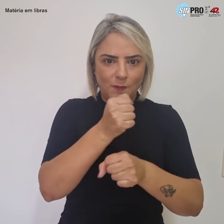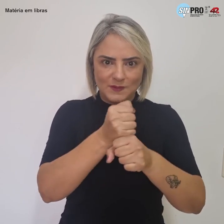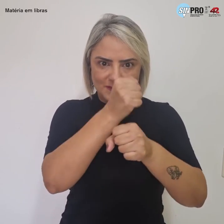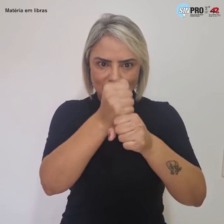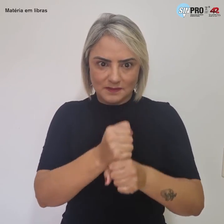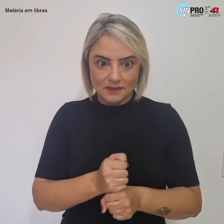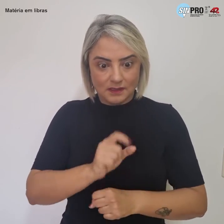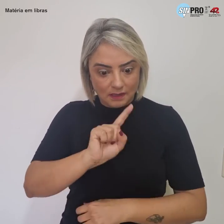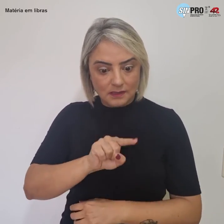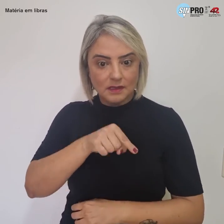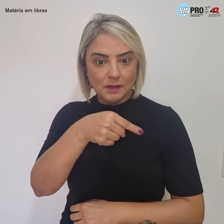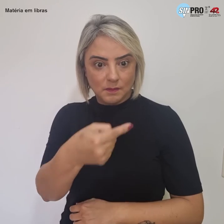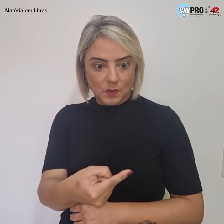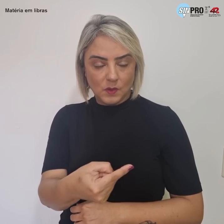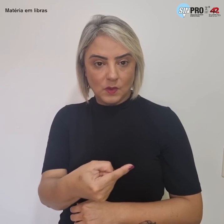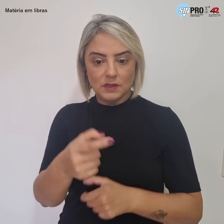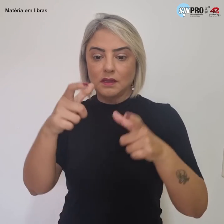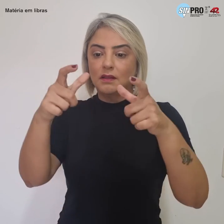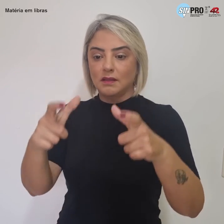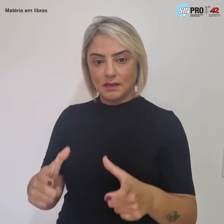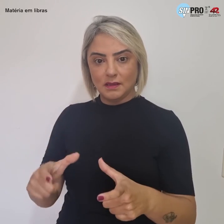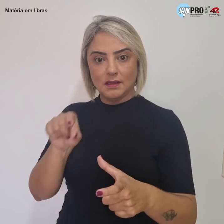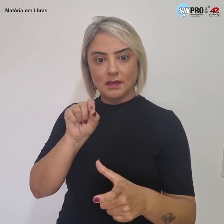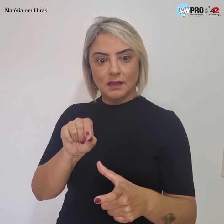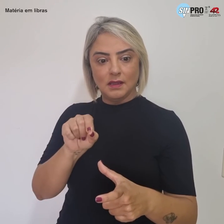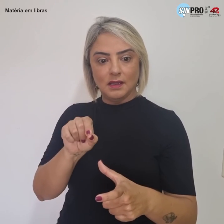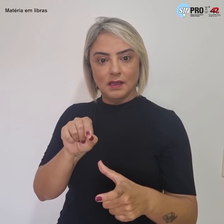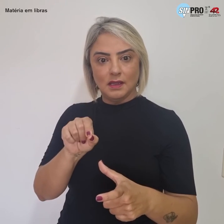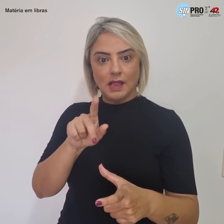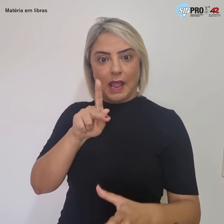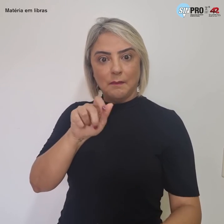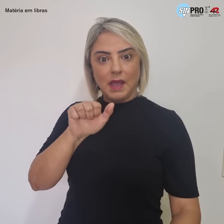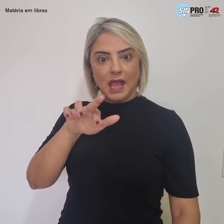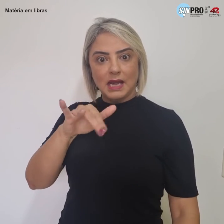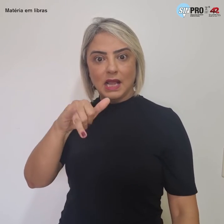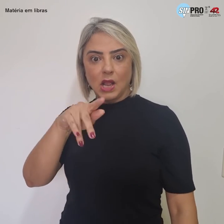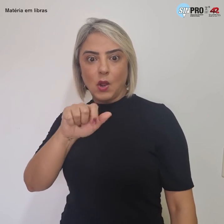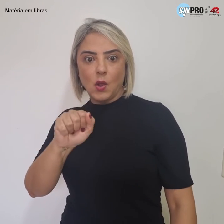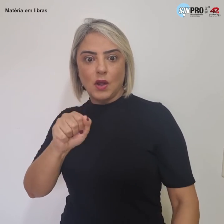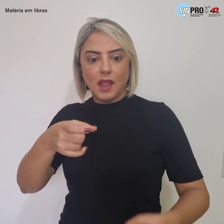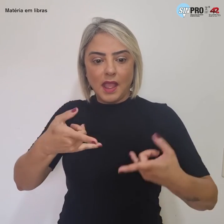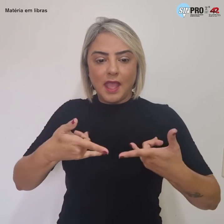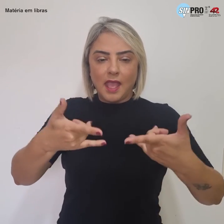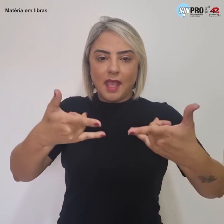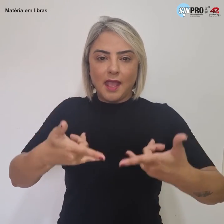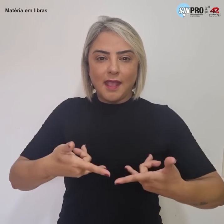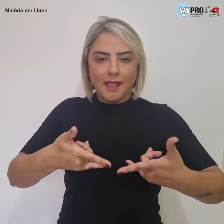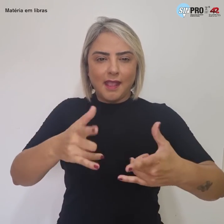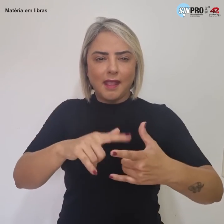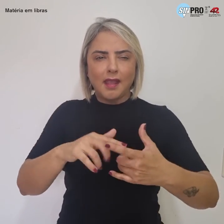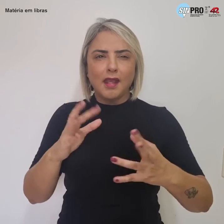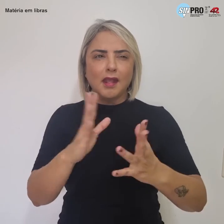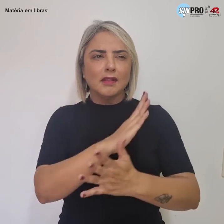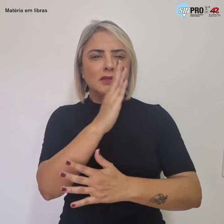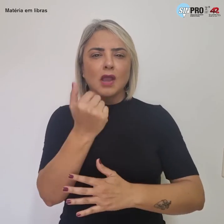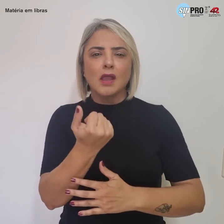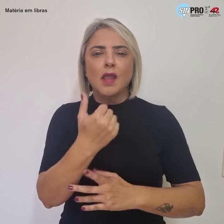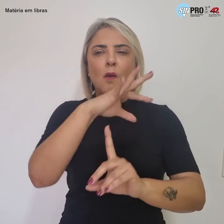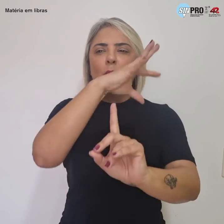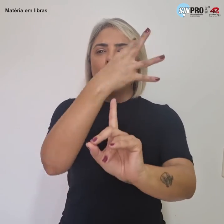A seguir, a estação de Parangolés, rede de malhas. O parangolé é uma obra que